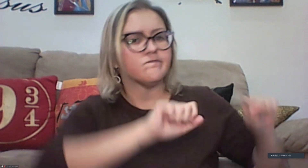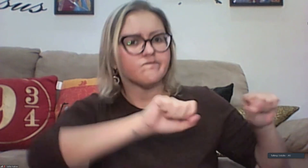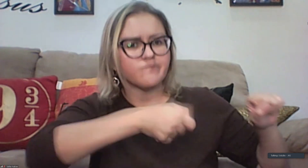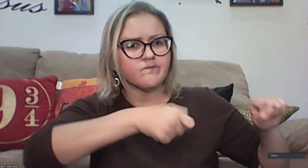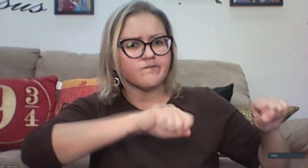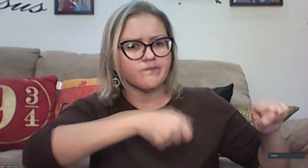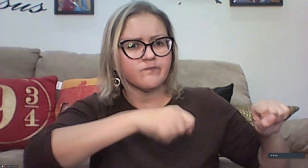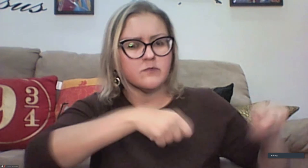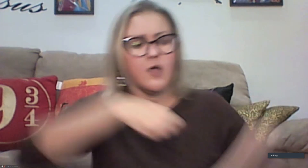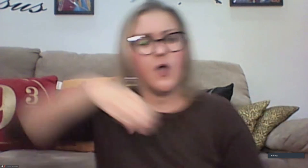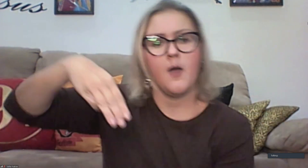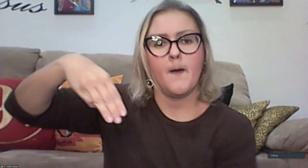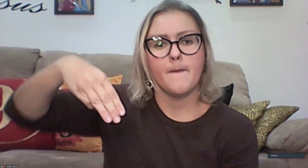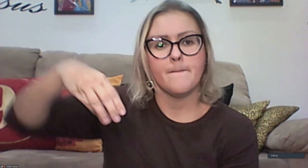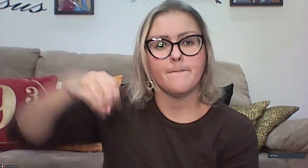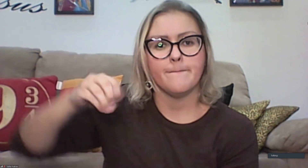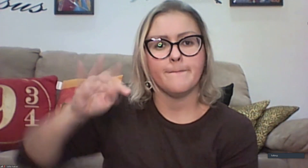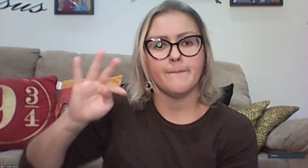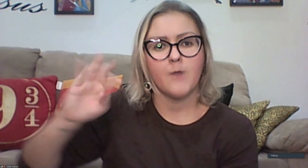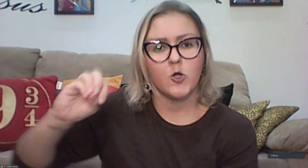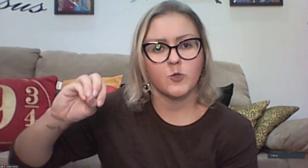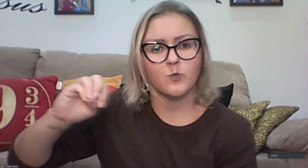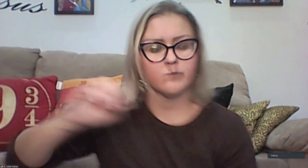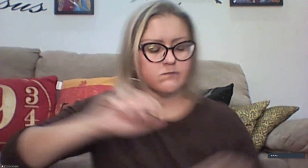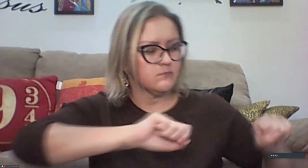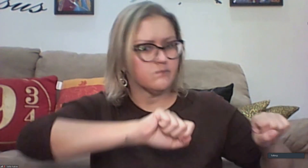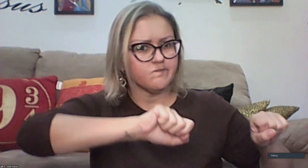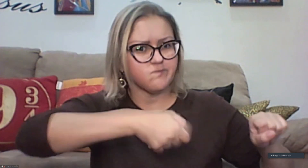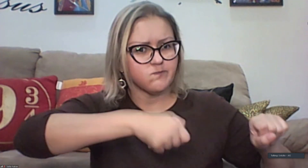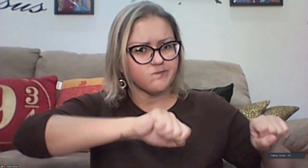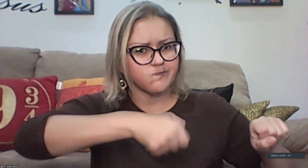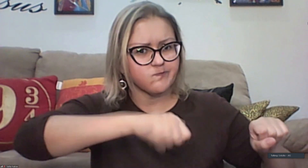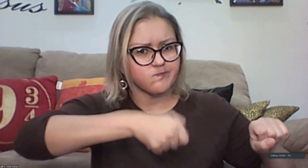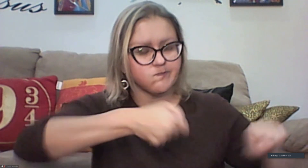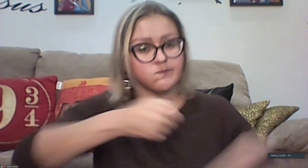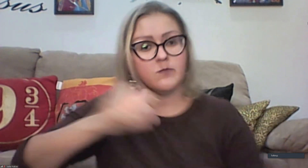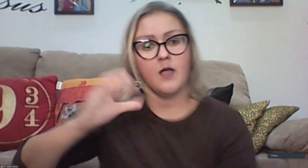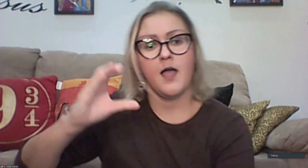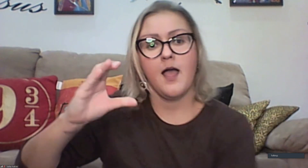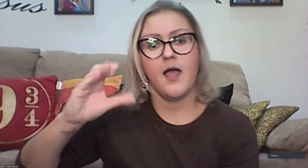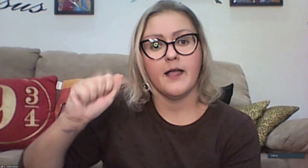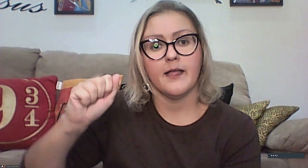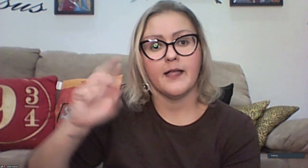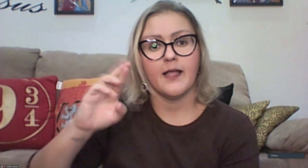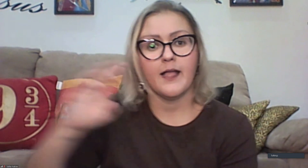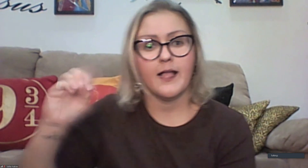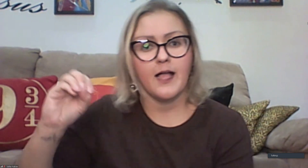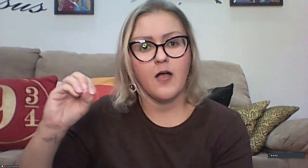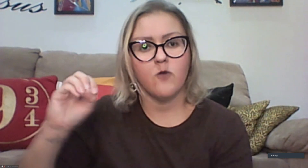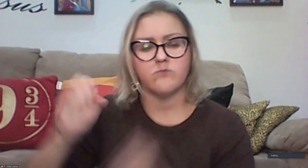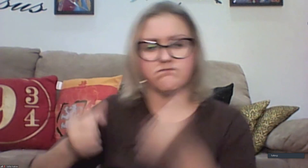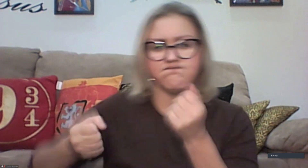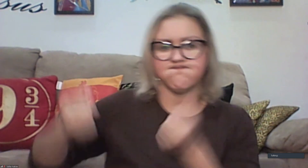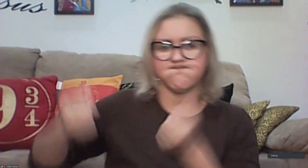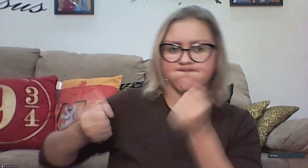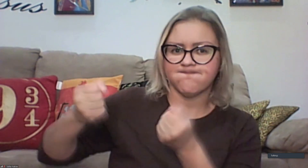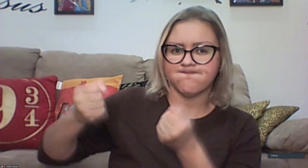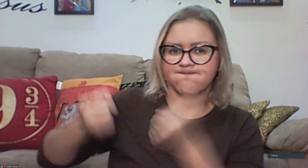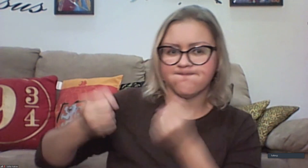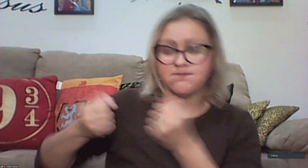há um incentivo para que o sinal de carro ou de moto seja assim, né? Então, o sinal de carro é assim